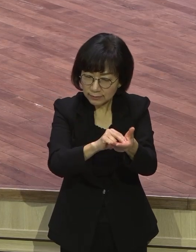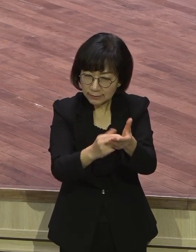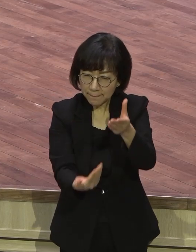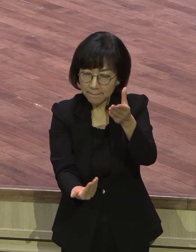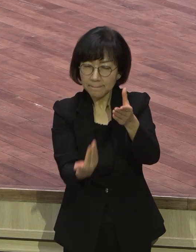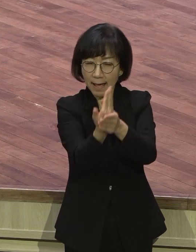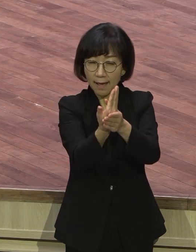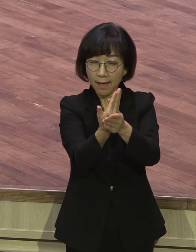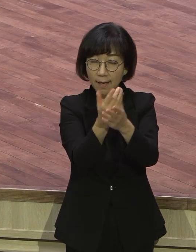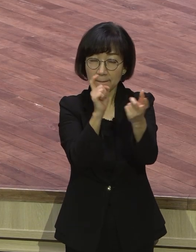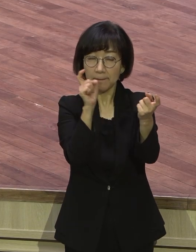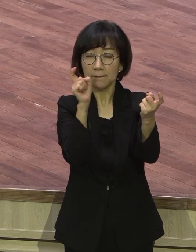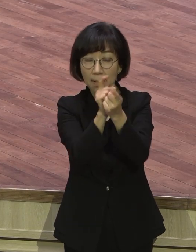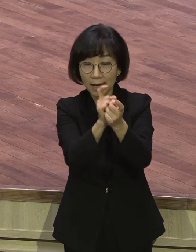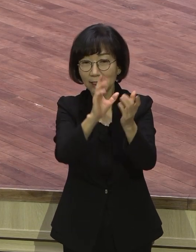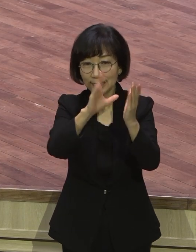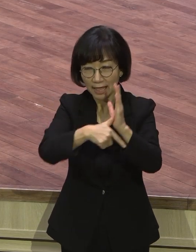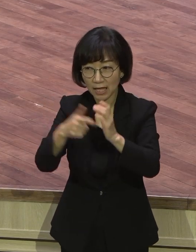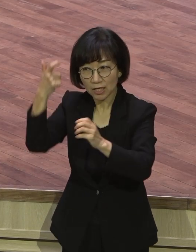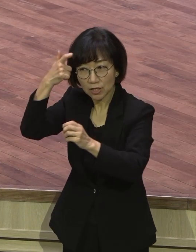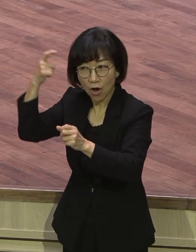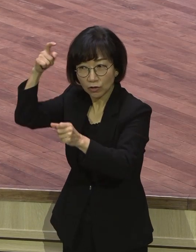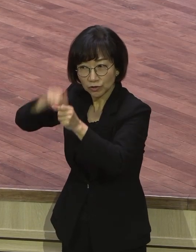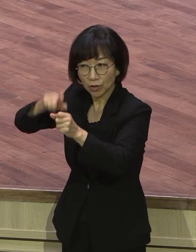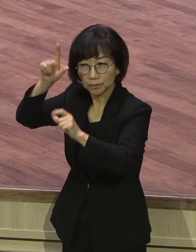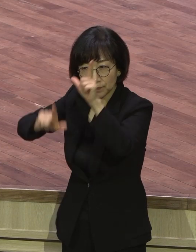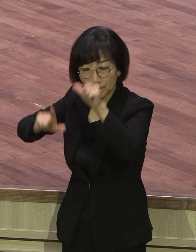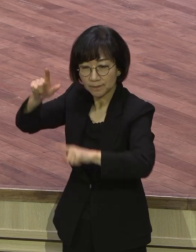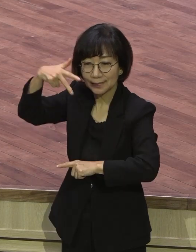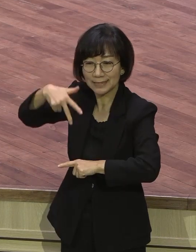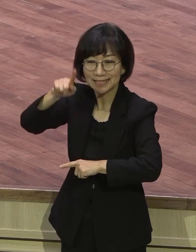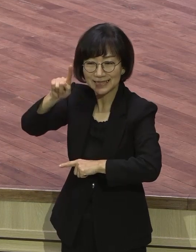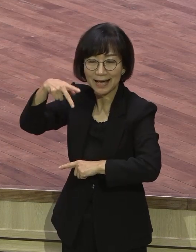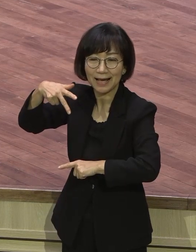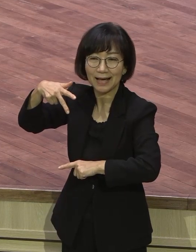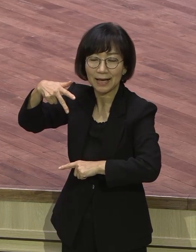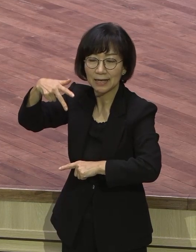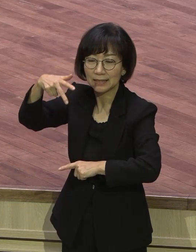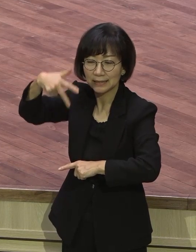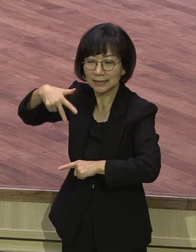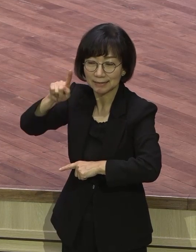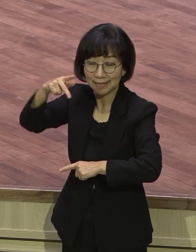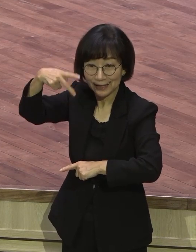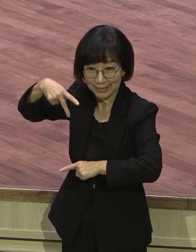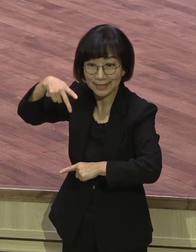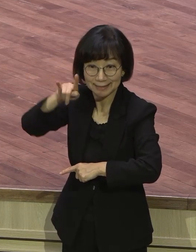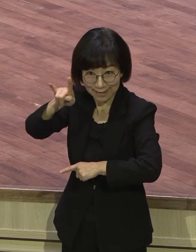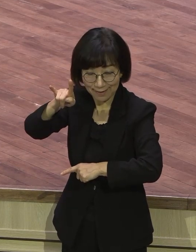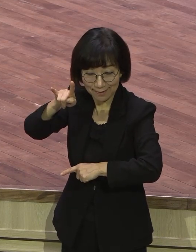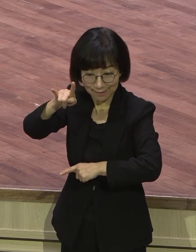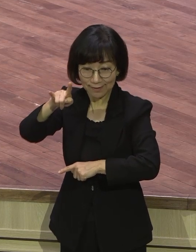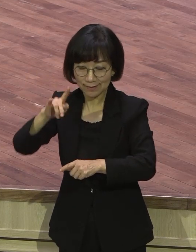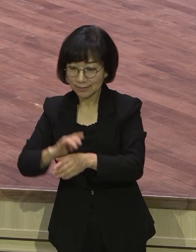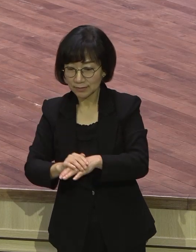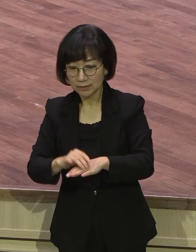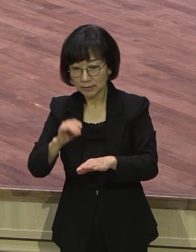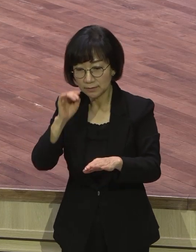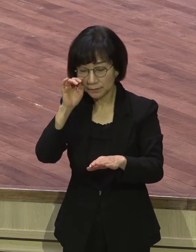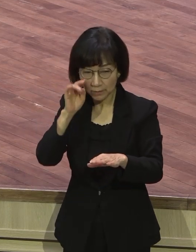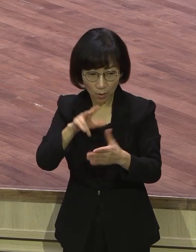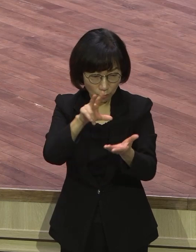영적 자세를 보여줍니다. 문제와 사건이 왔을 때의 영적 자세를 취해야 되는데 그 교훈을 보여주는데 문제와 사건을